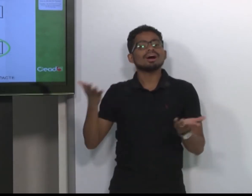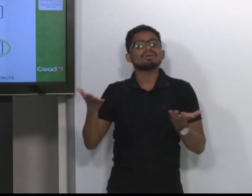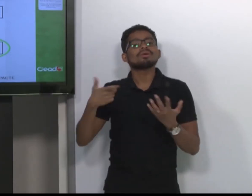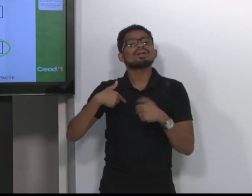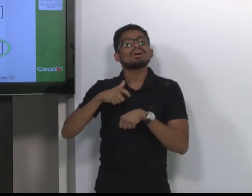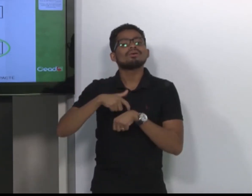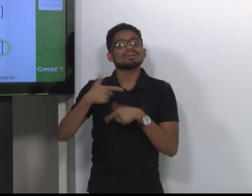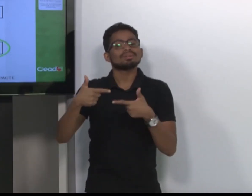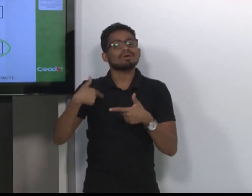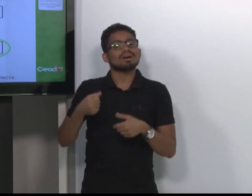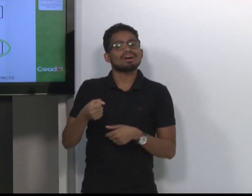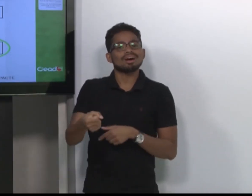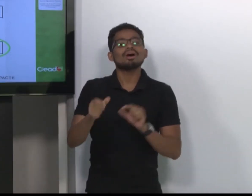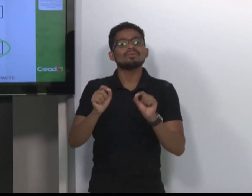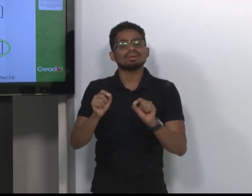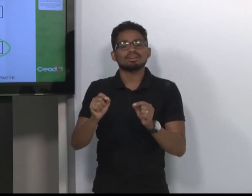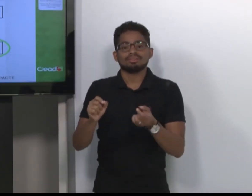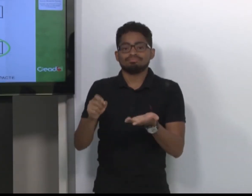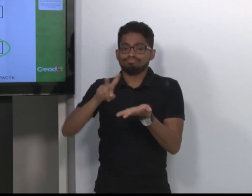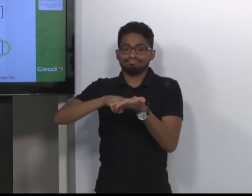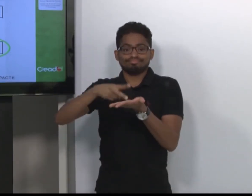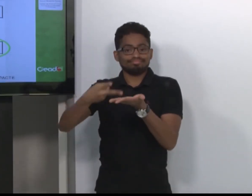da atuação, da tradução e interpretação,